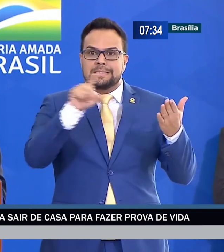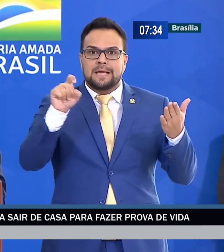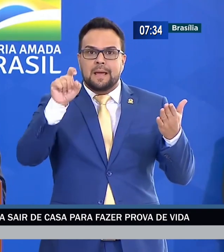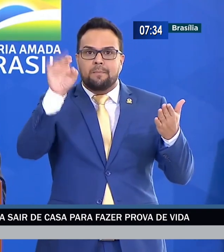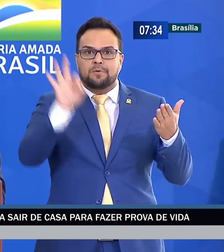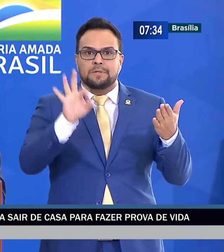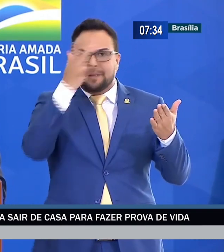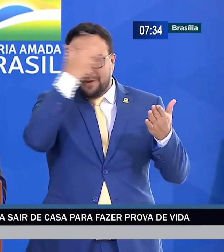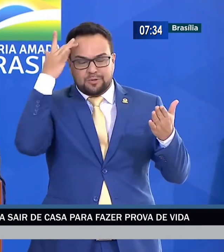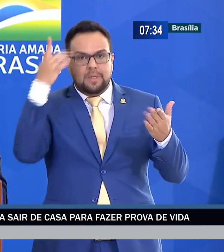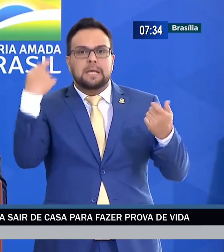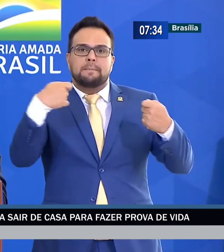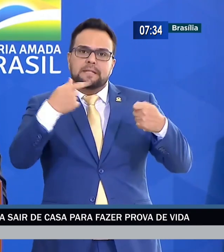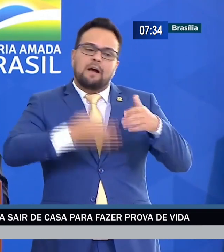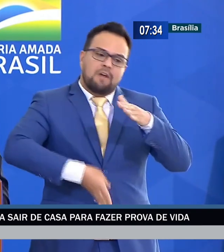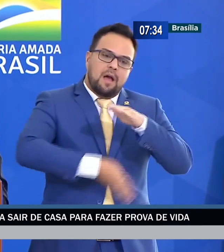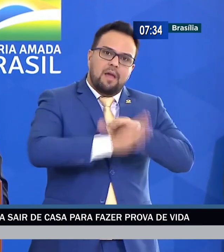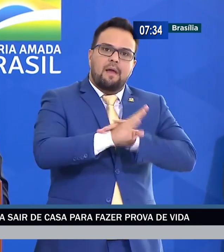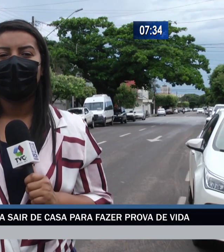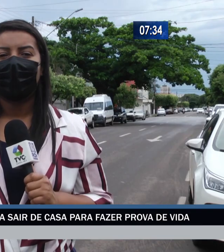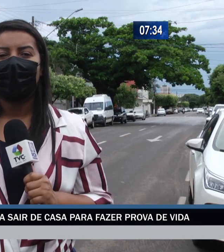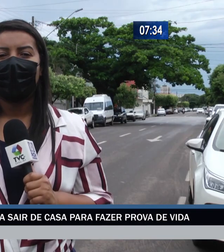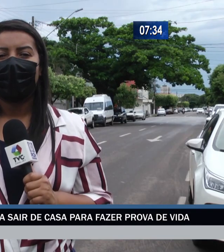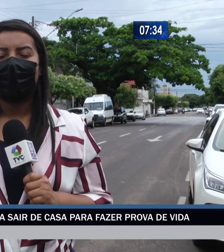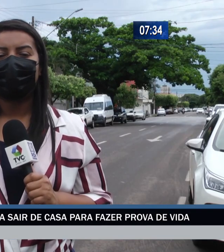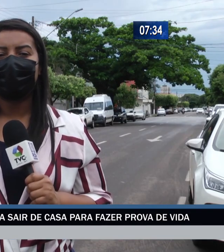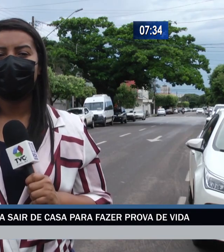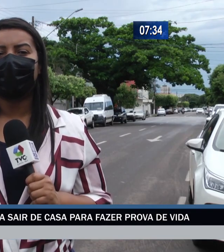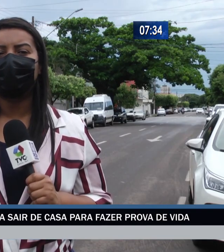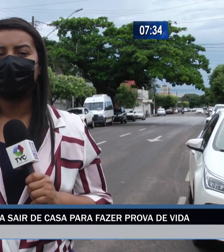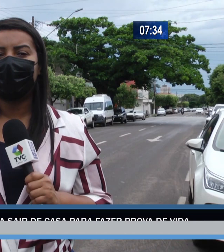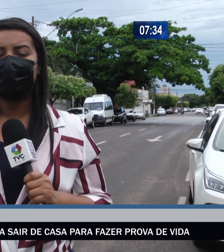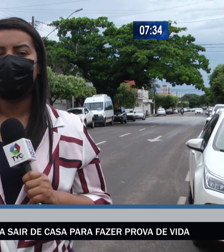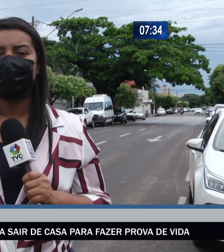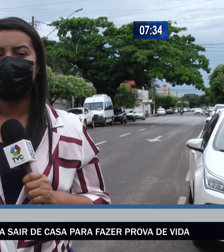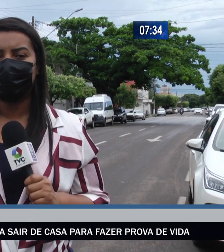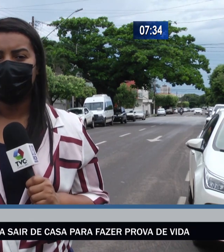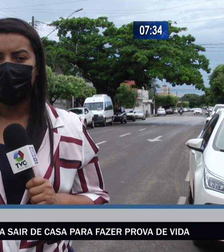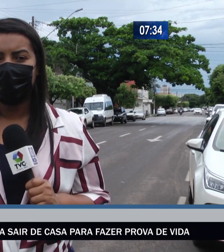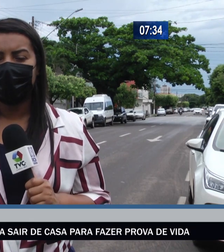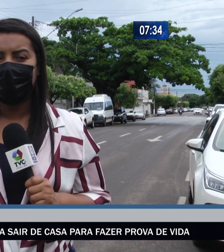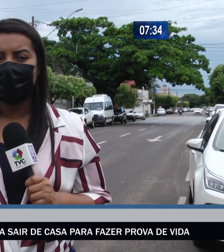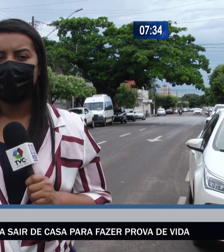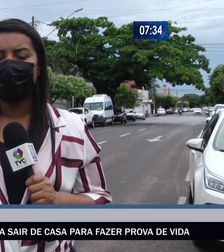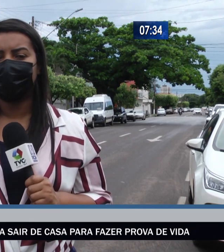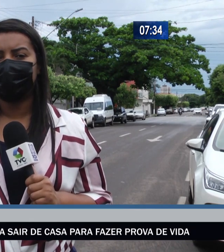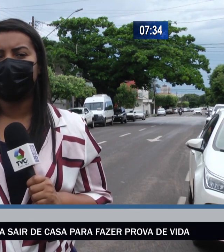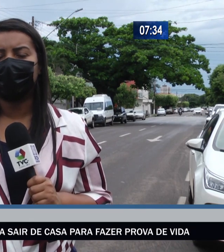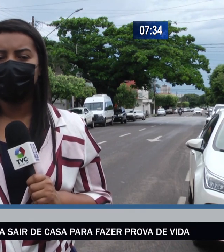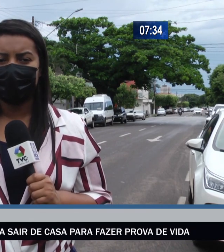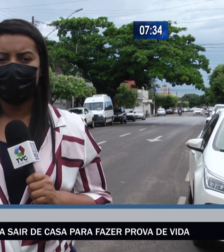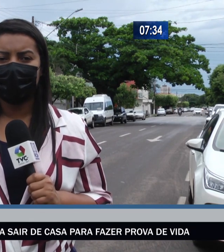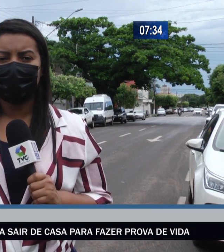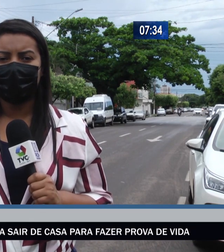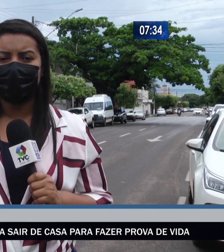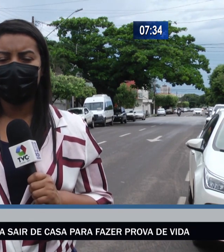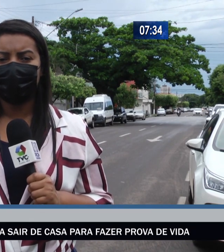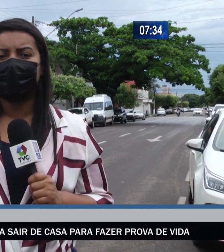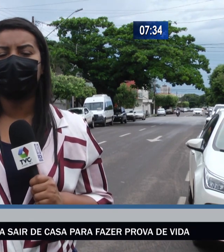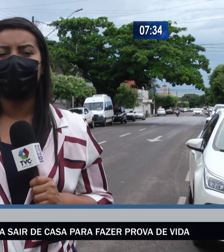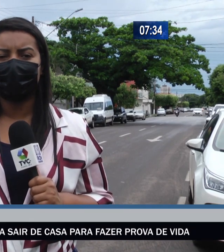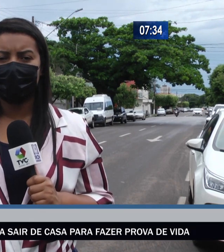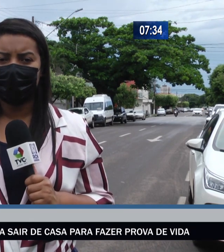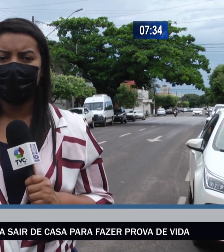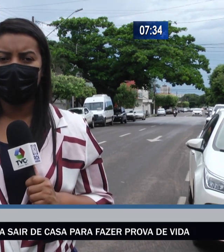prova de vida a partir de agora isso Acabou a principal mudança a partir de agora é que a prova de vida não